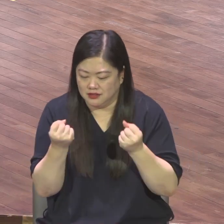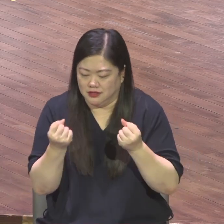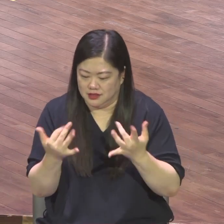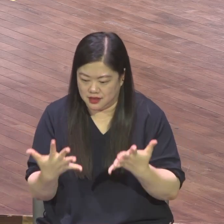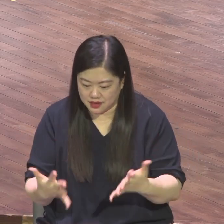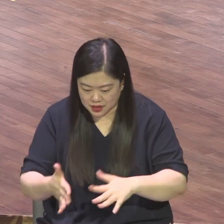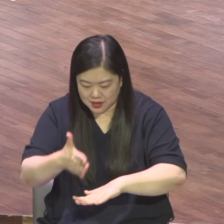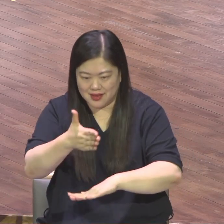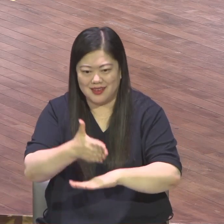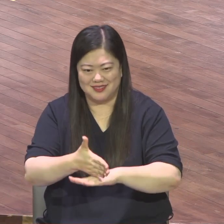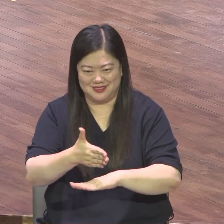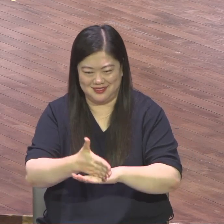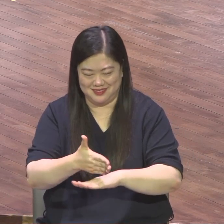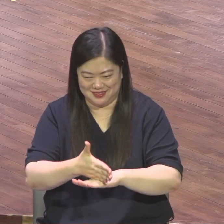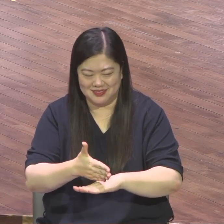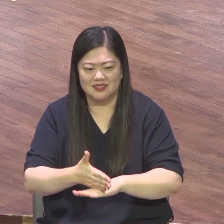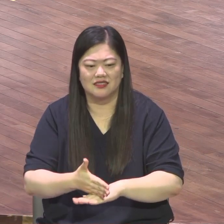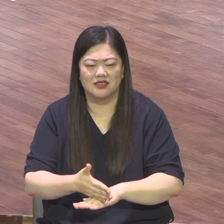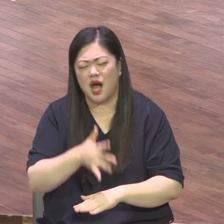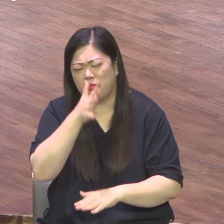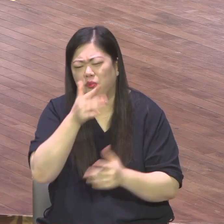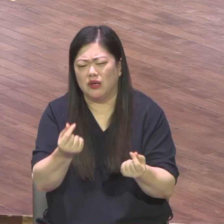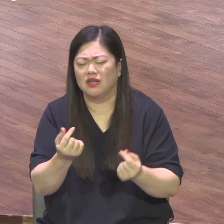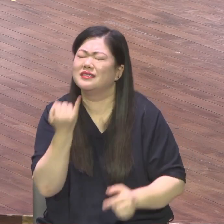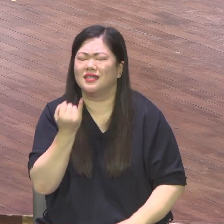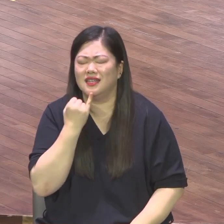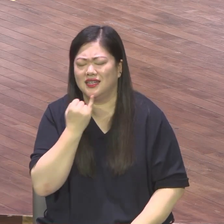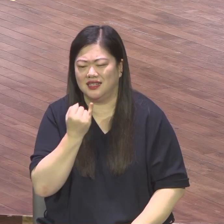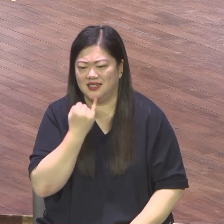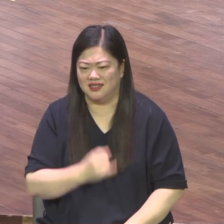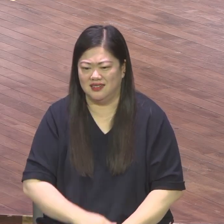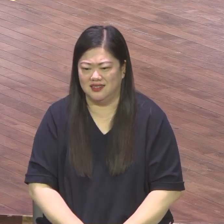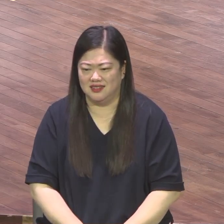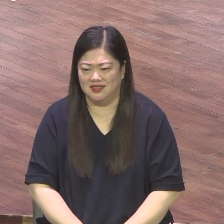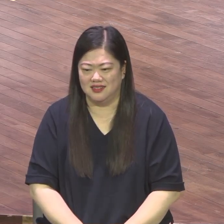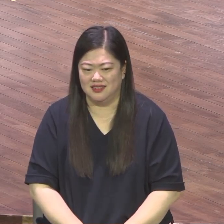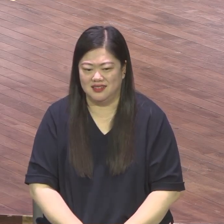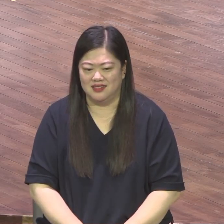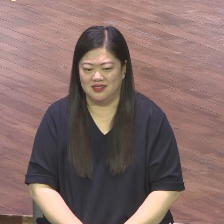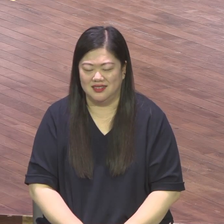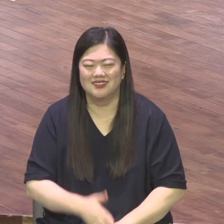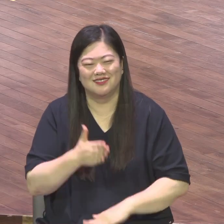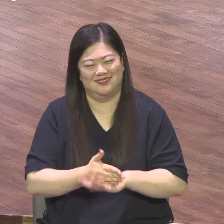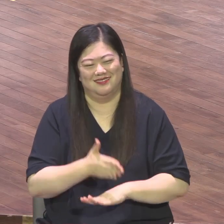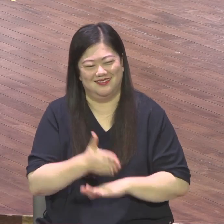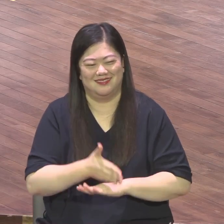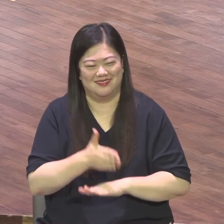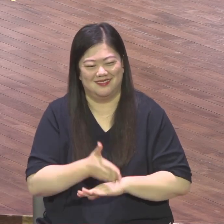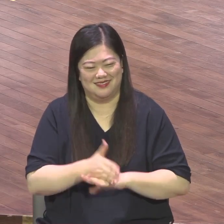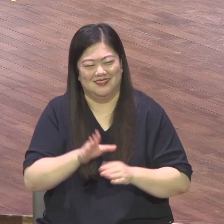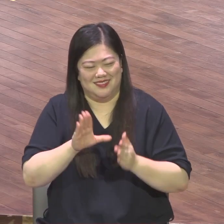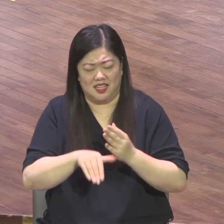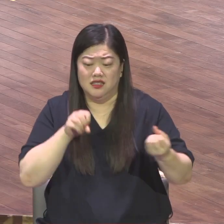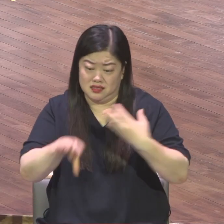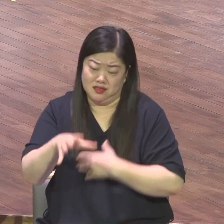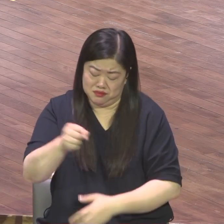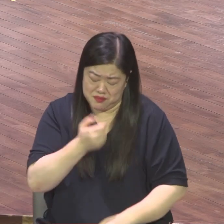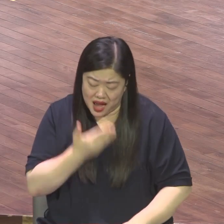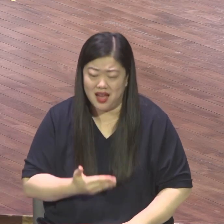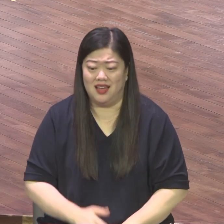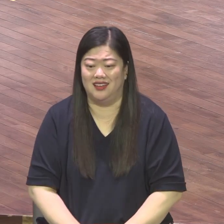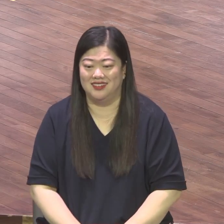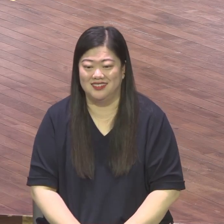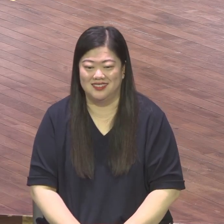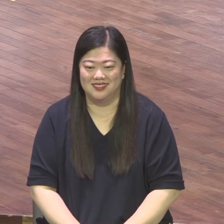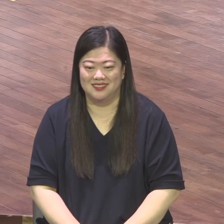아멘. 그래 여러분이 영육관에 강건해진단 말이에요. 모든 응답을 다 받게 된단 말이에요. 성경에 기록된